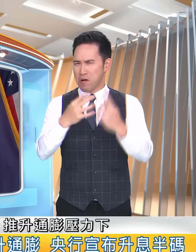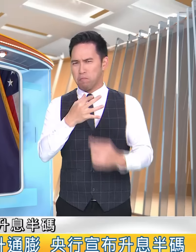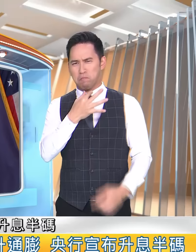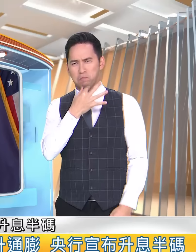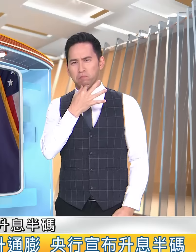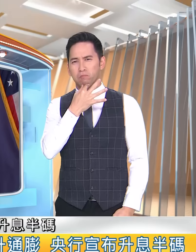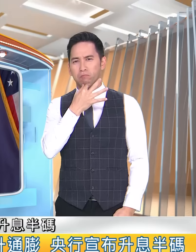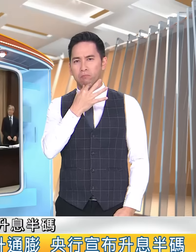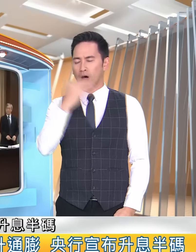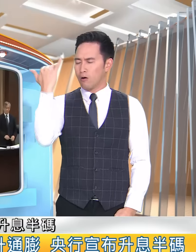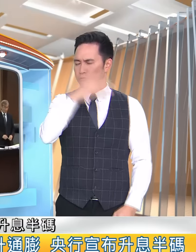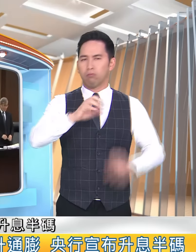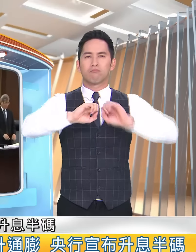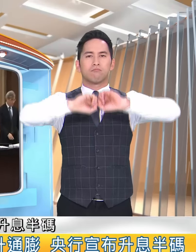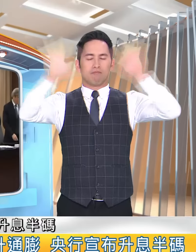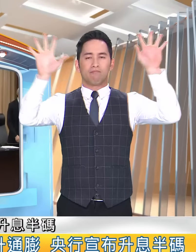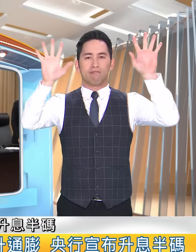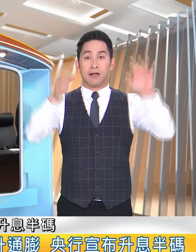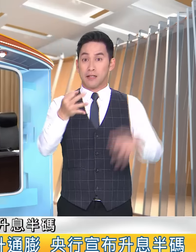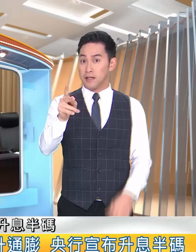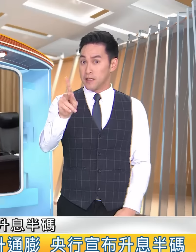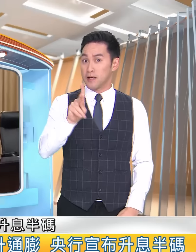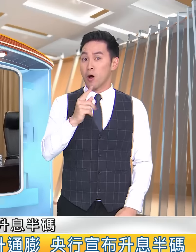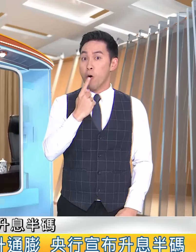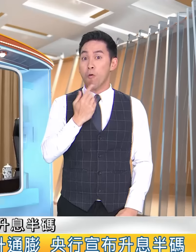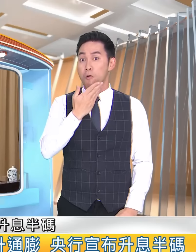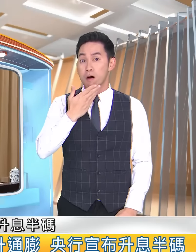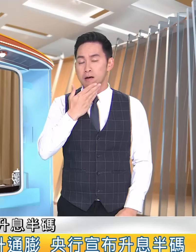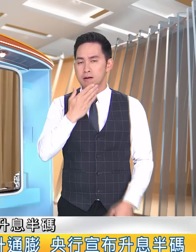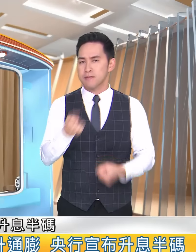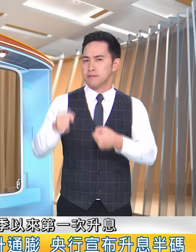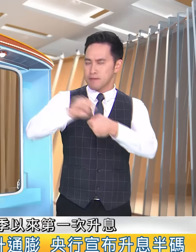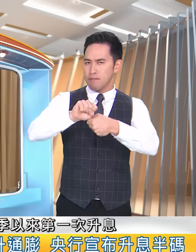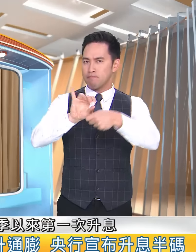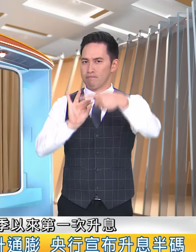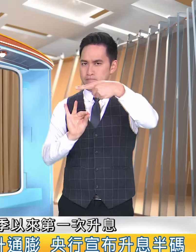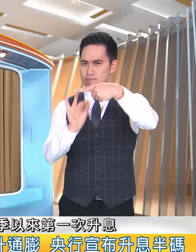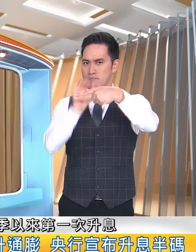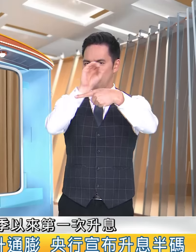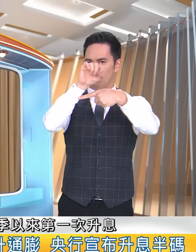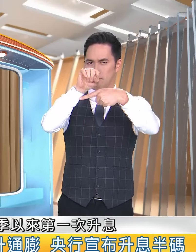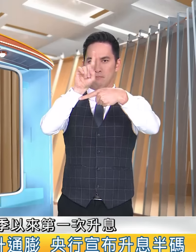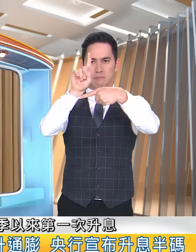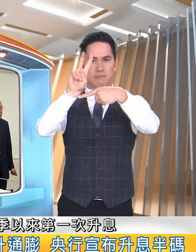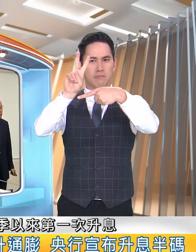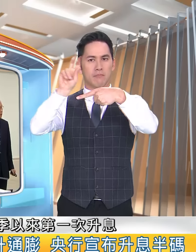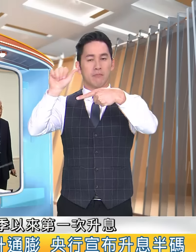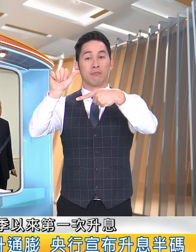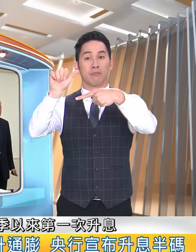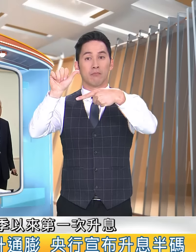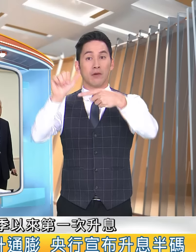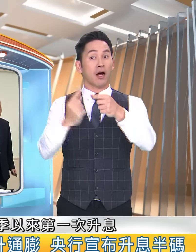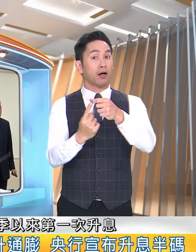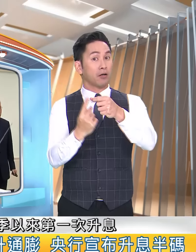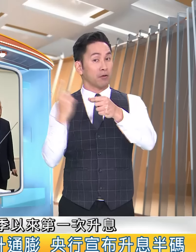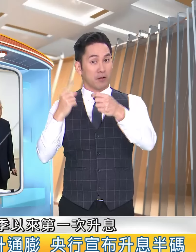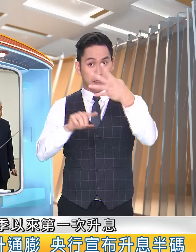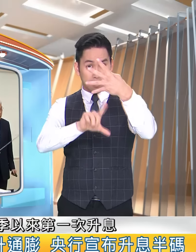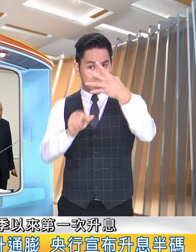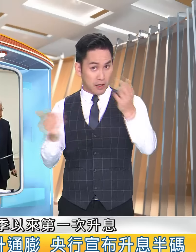乎意料的宣布升息半码，这也是去年第二季以来第一